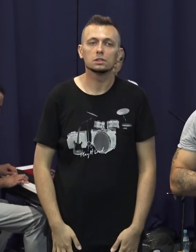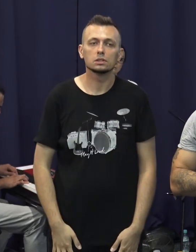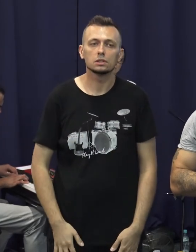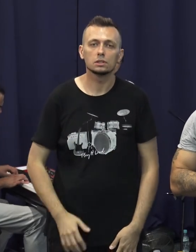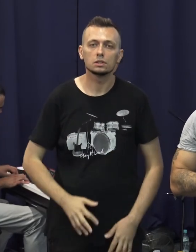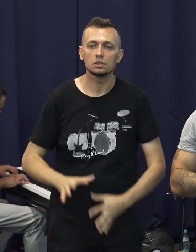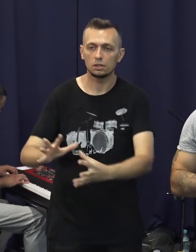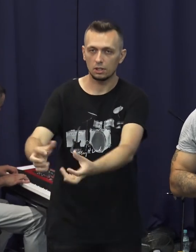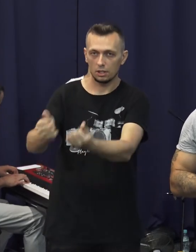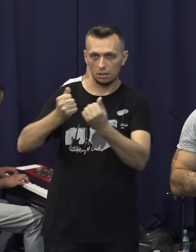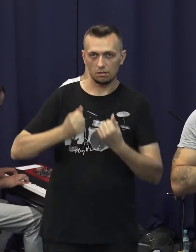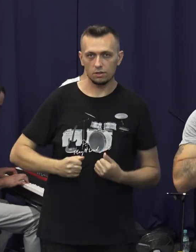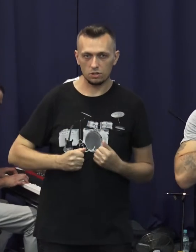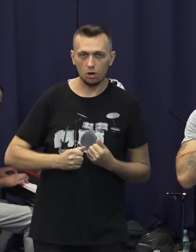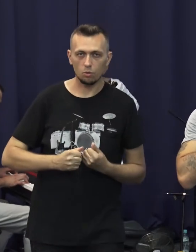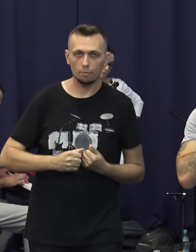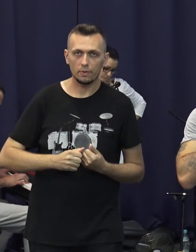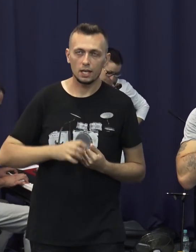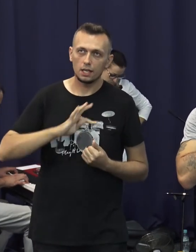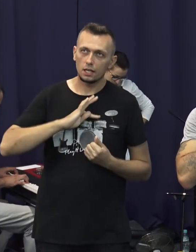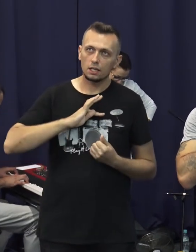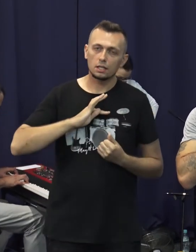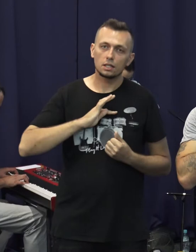wziął na siebie twoje choroby.